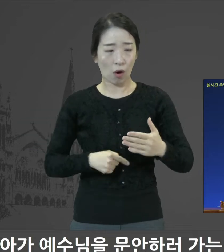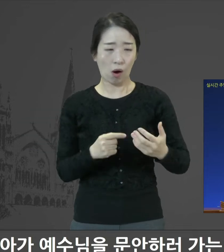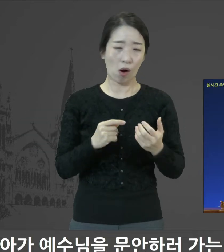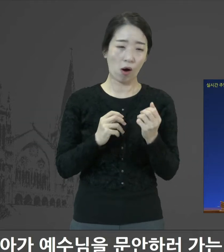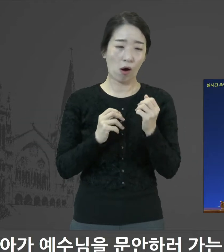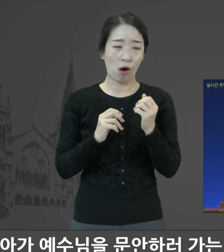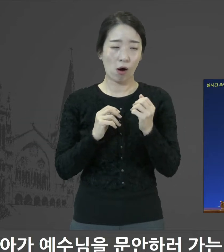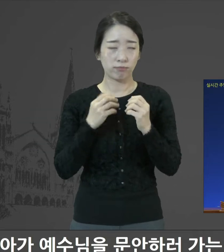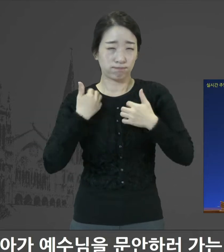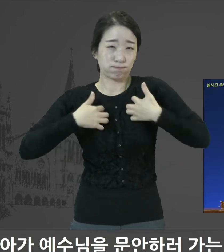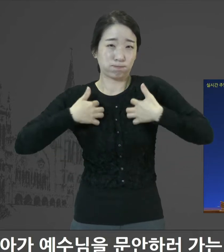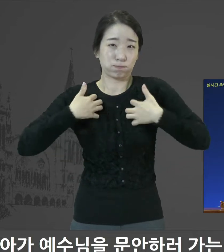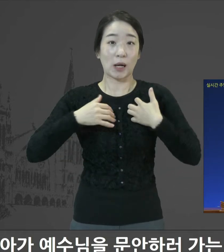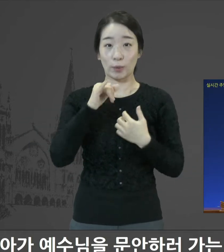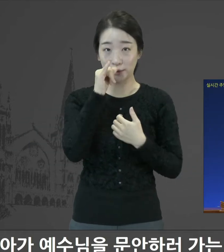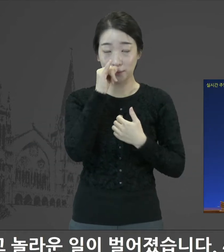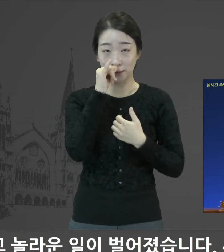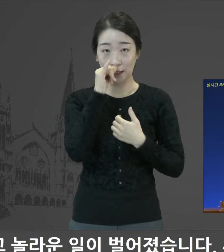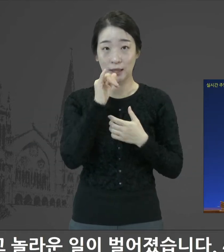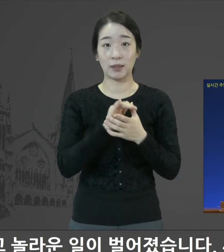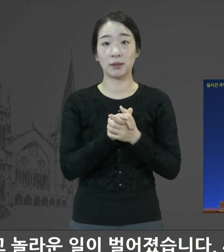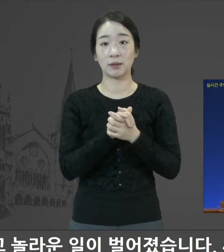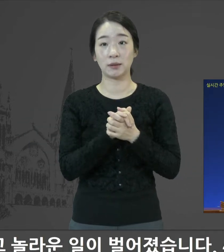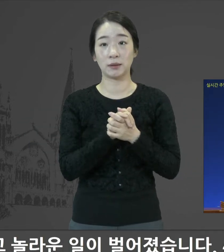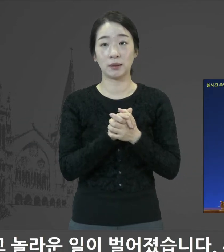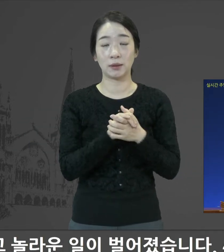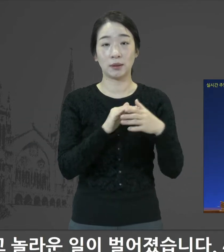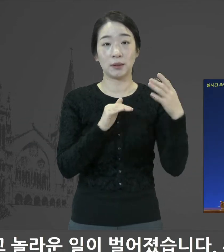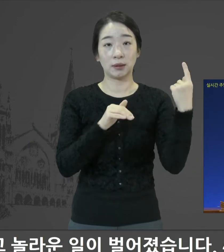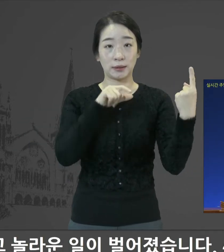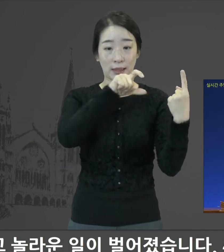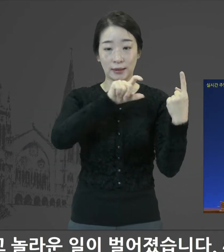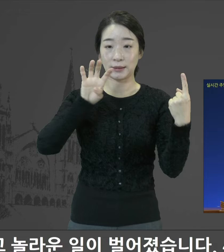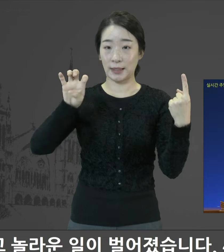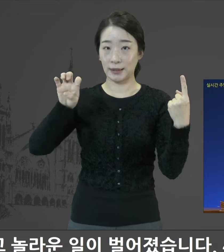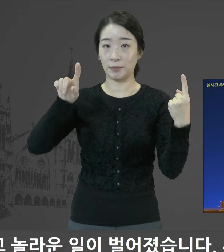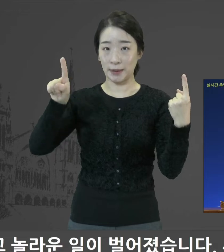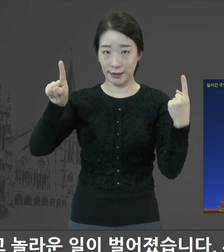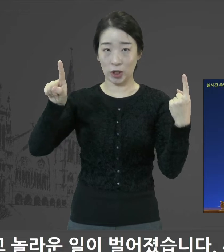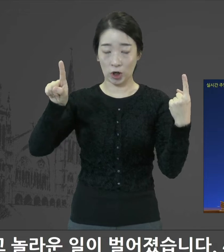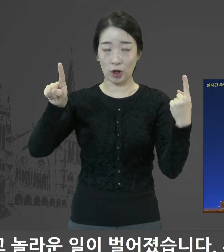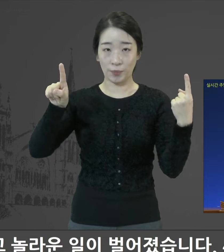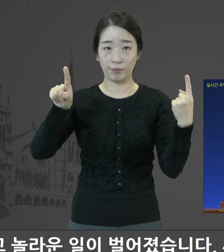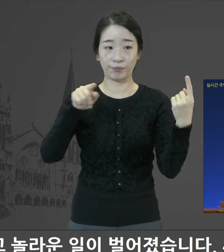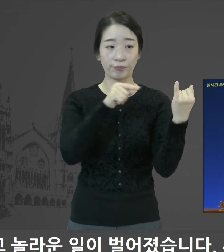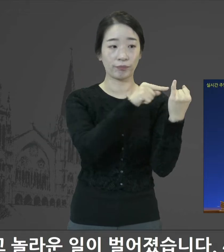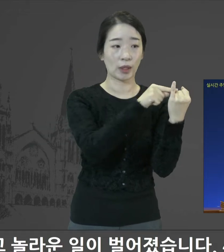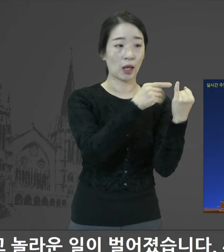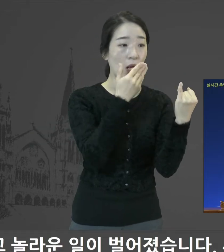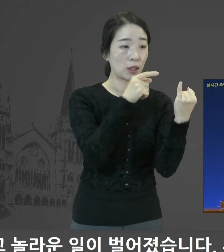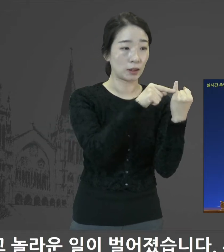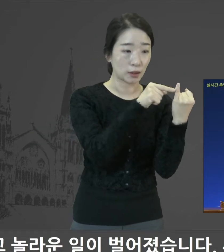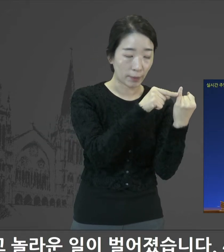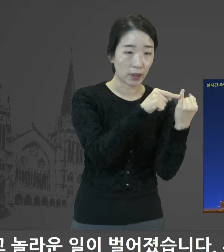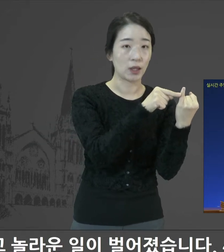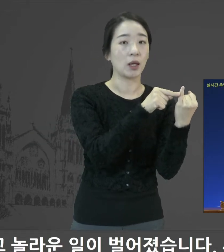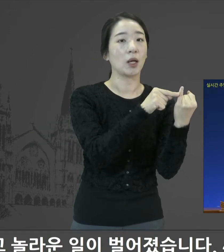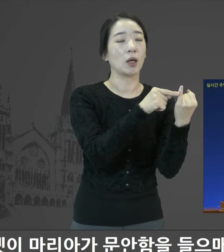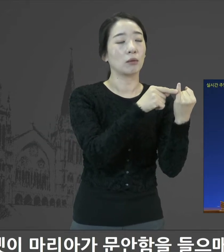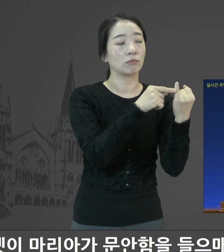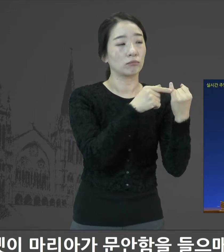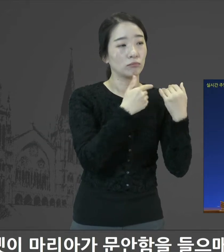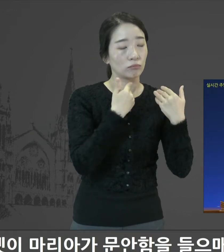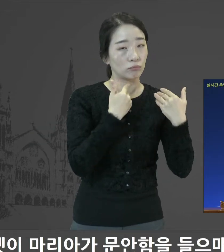보십시다. 읽습니다. 엘리사벳이 마리아에게 문안함을 들으매 아이가 복중에서